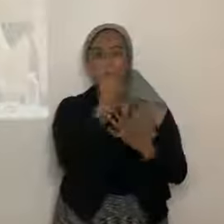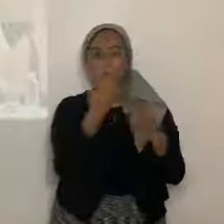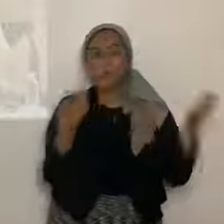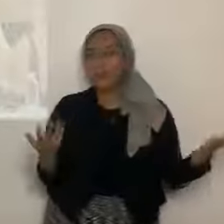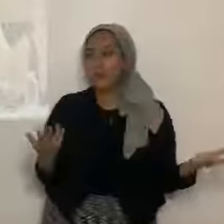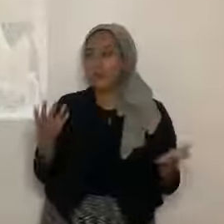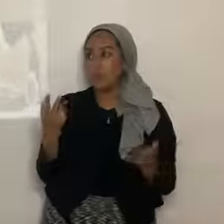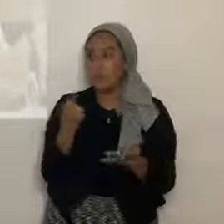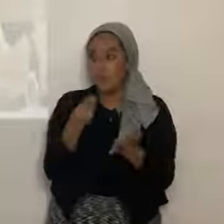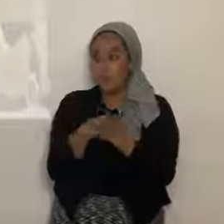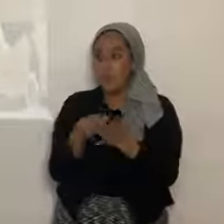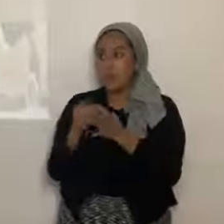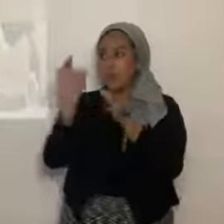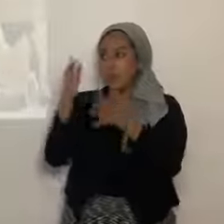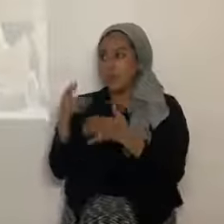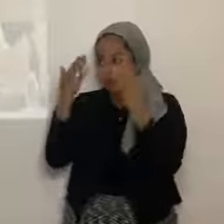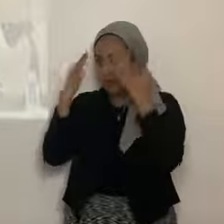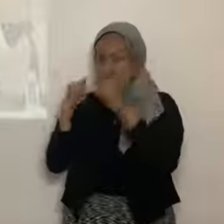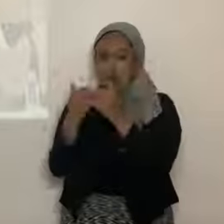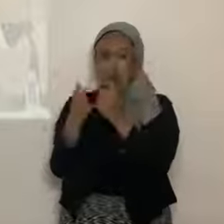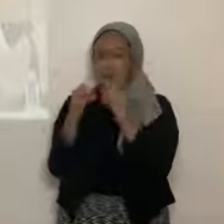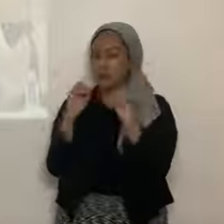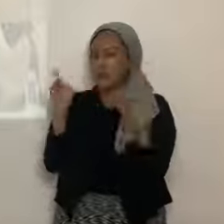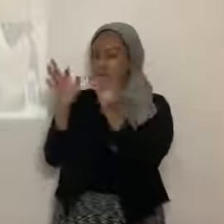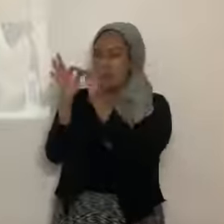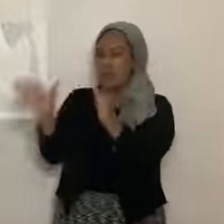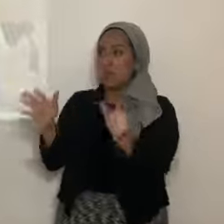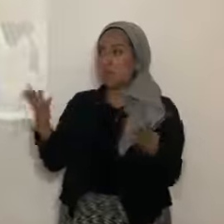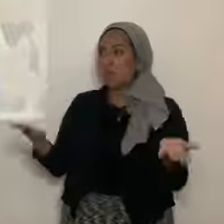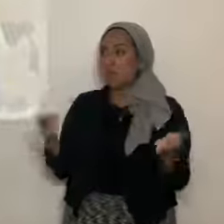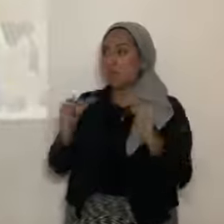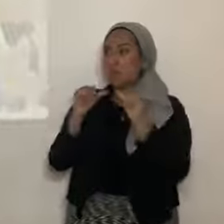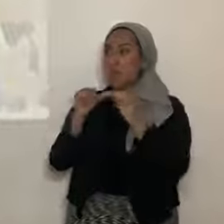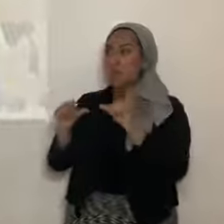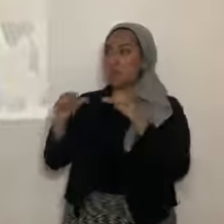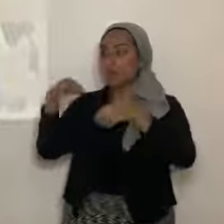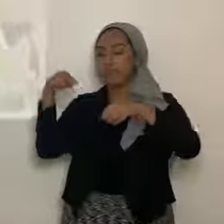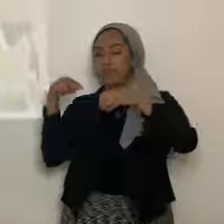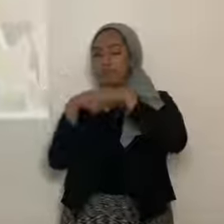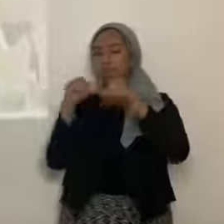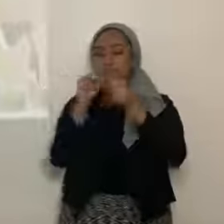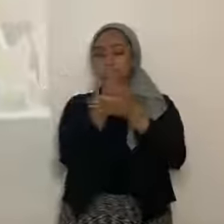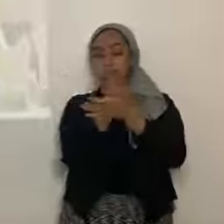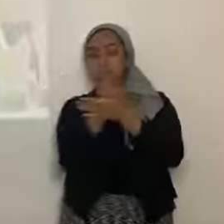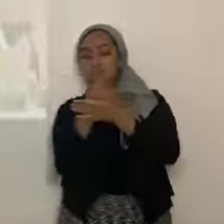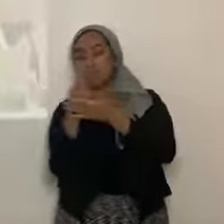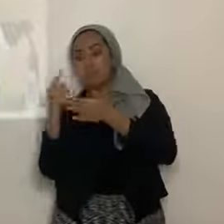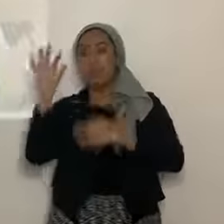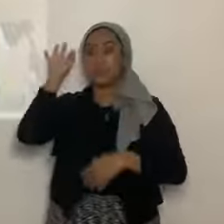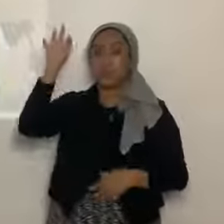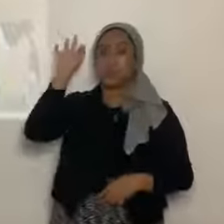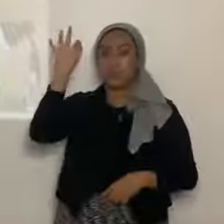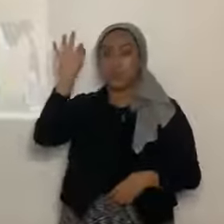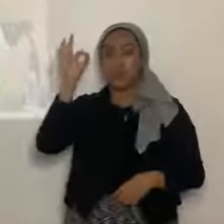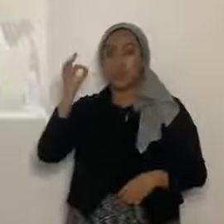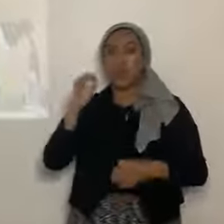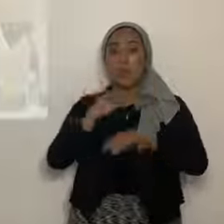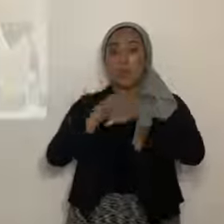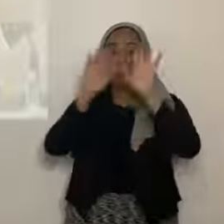pastorcito? Como no sabes hacer nada, eres un inútil, te la pasas acostadote toda la semana, nada más predicas y pasas la charola el domingo